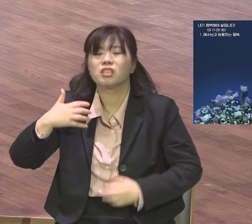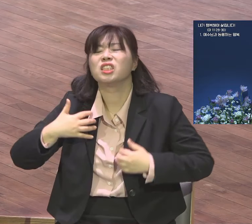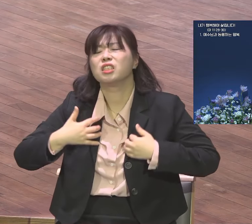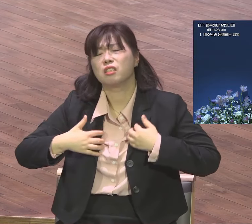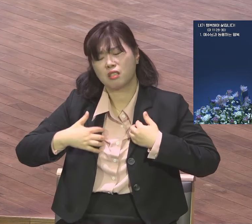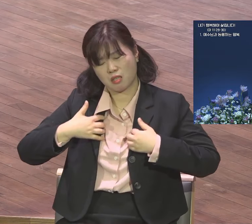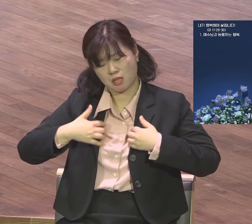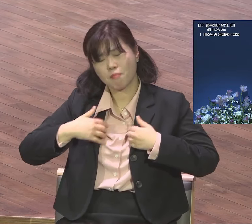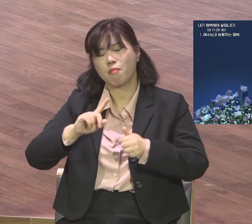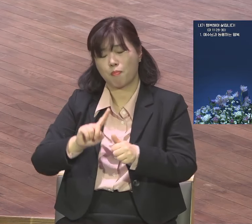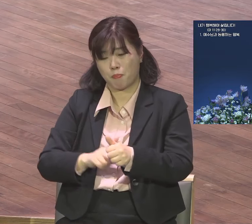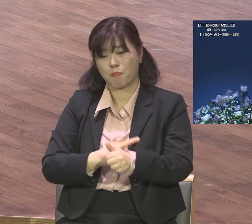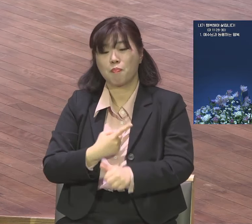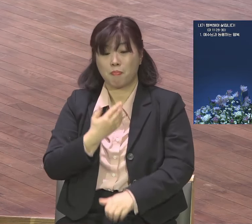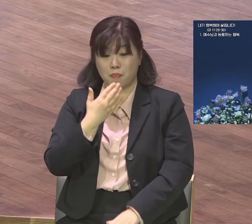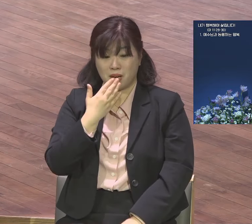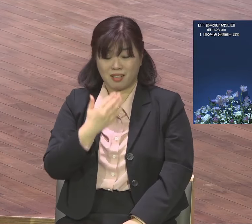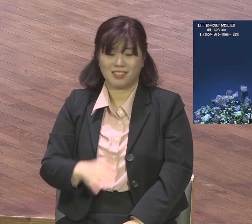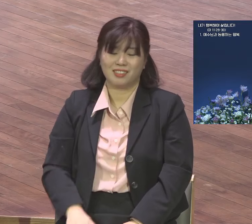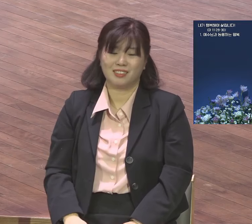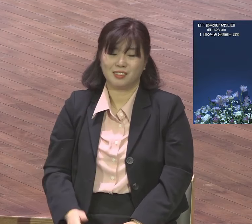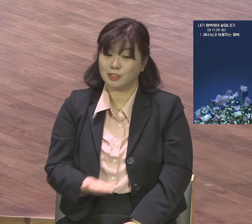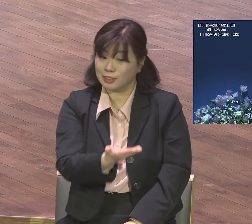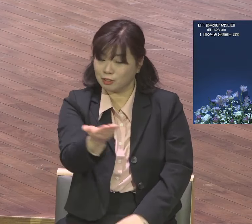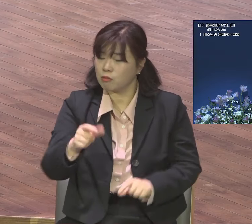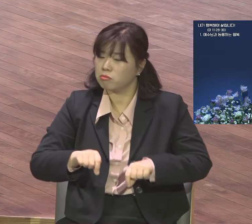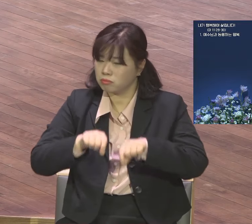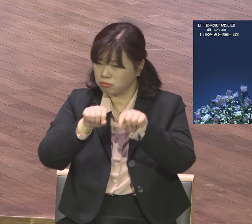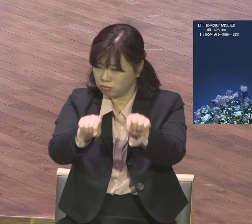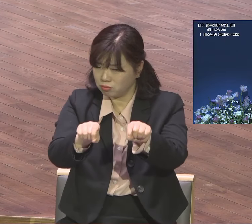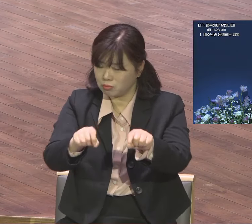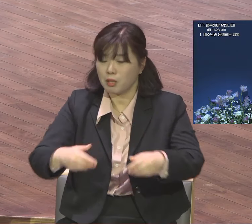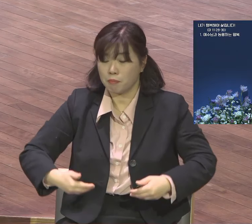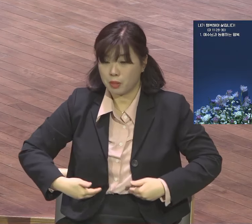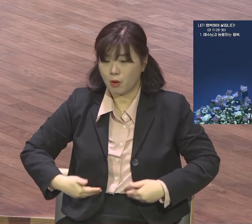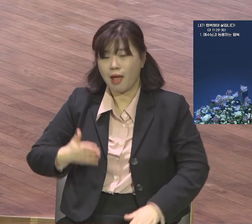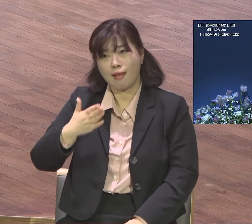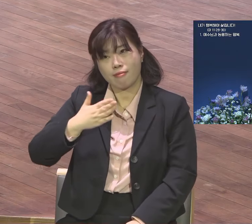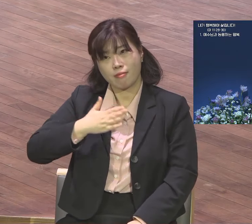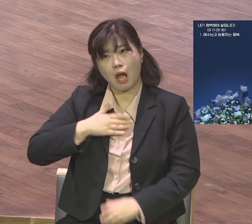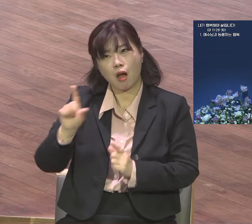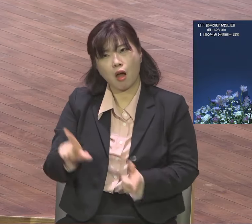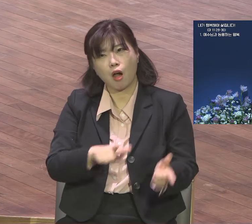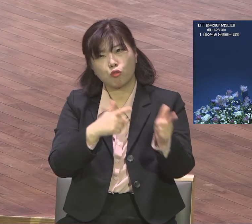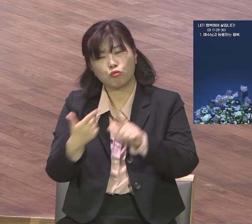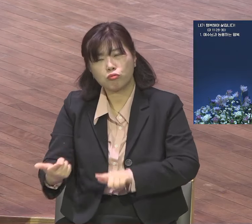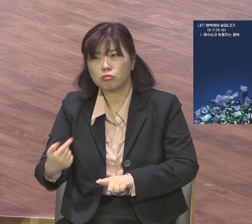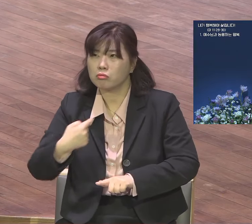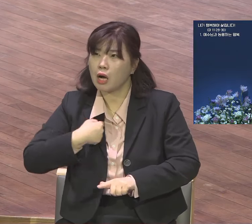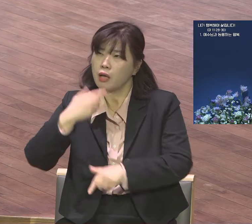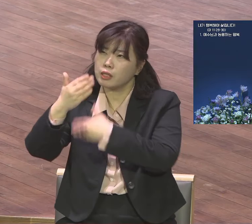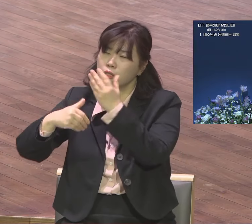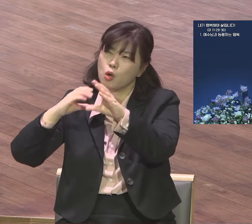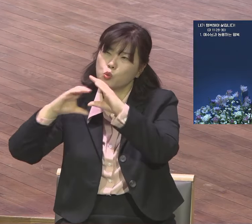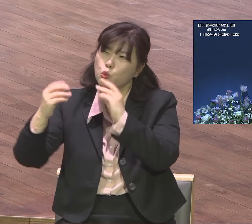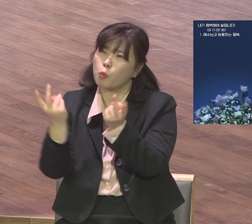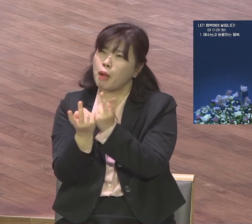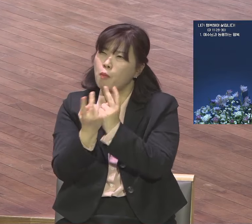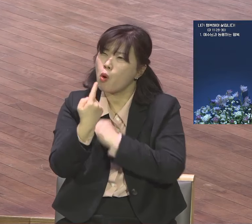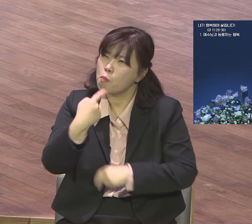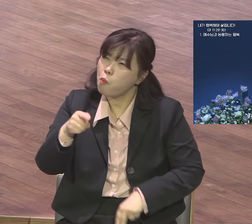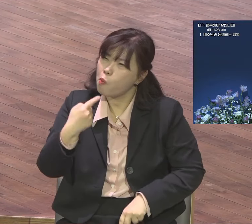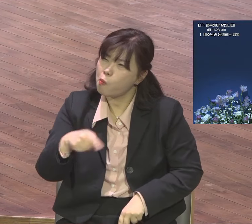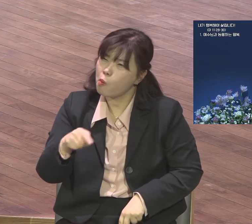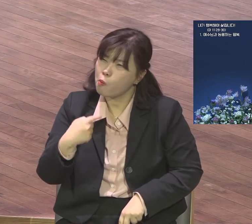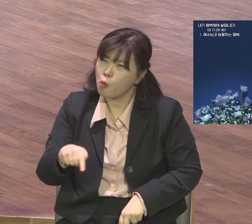성도님들은 성도님들만의 영적 소통 방법을 가지면 좋을 것입니다.